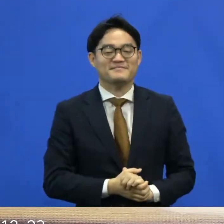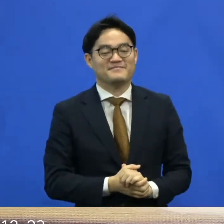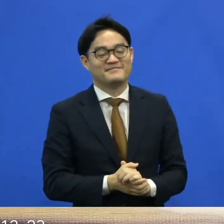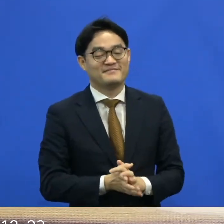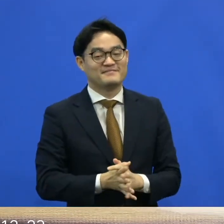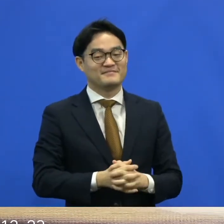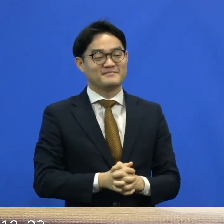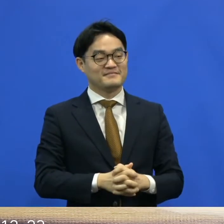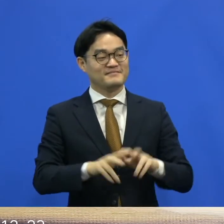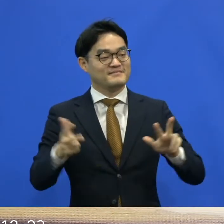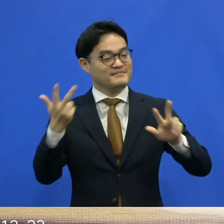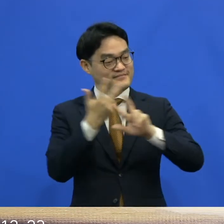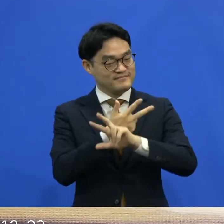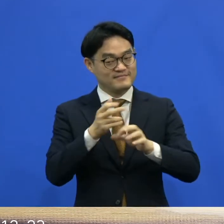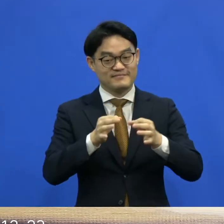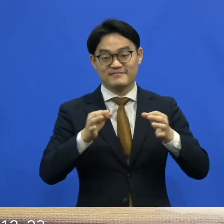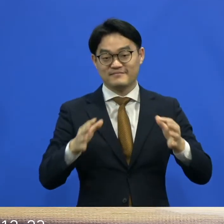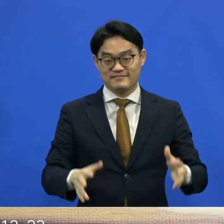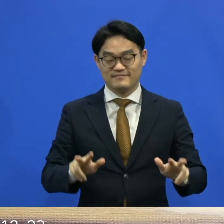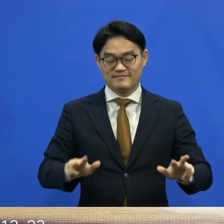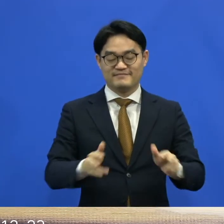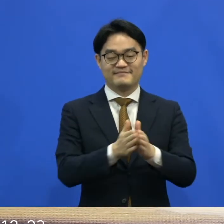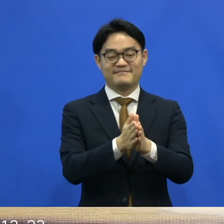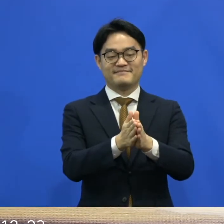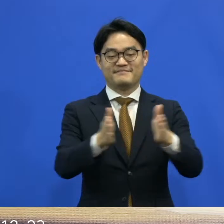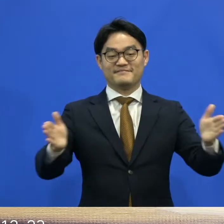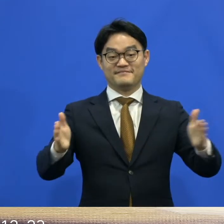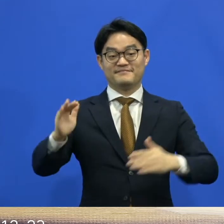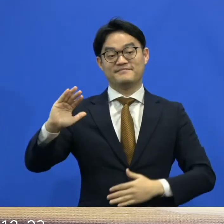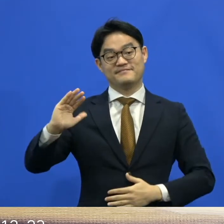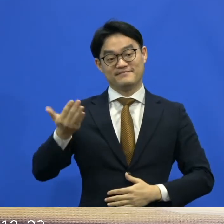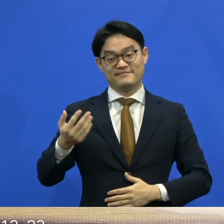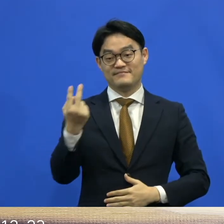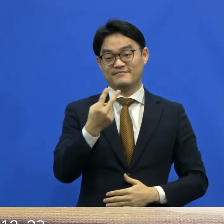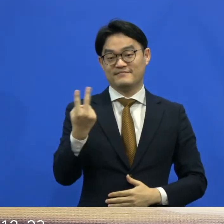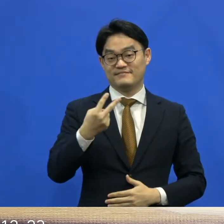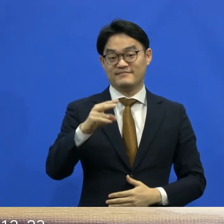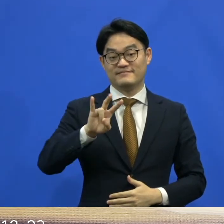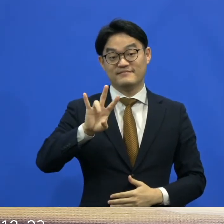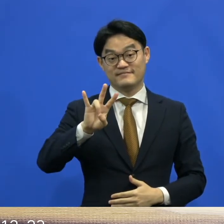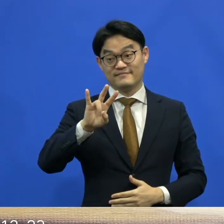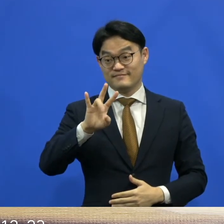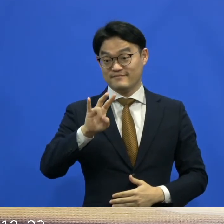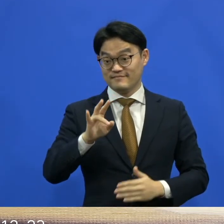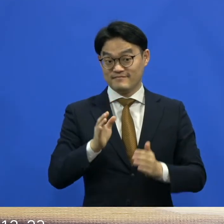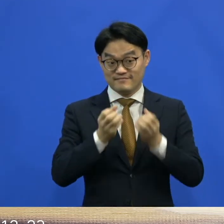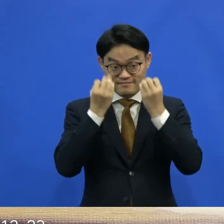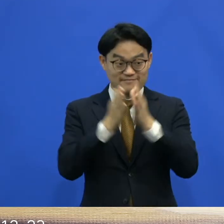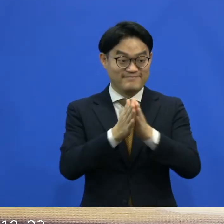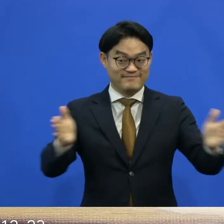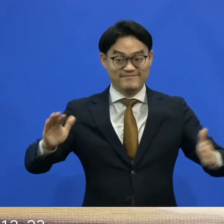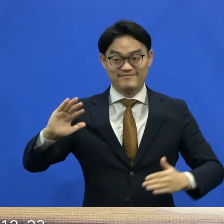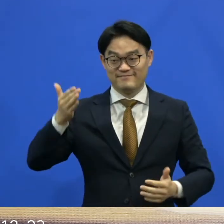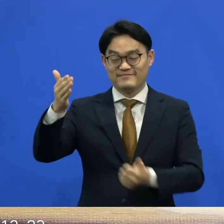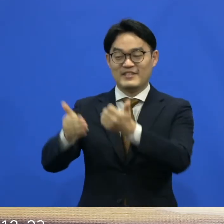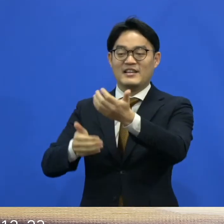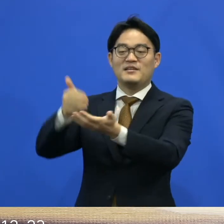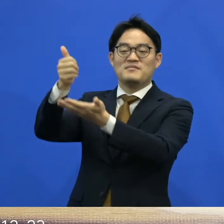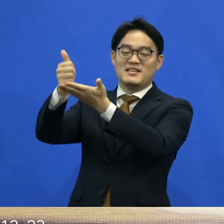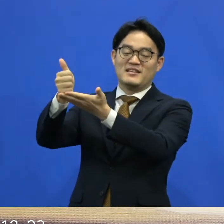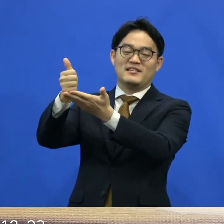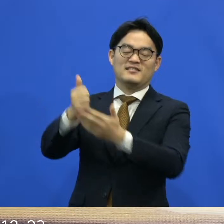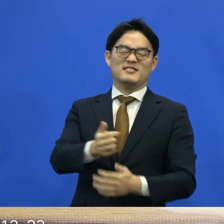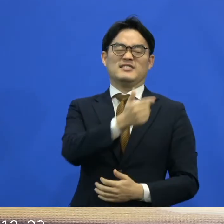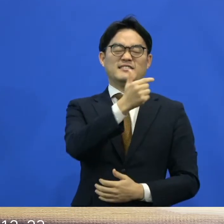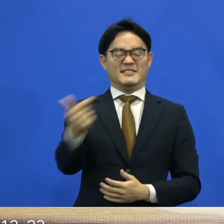자, 이제 또 한 주간 또 시작이 되었고, 또 2024년이 시작이 되었습니다. 하나님께서